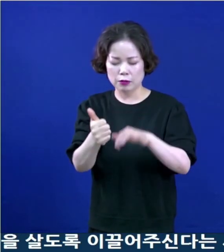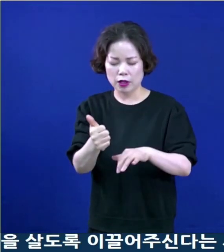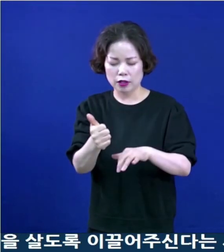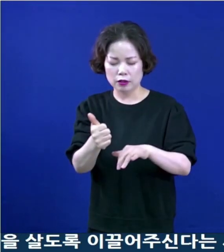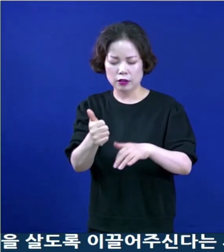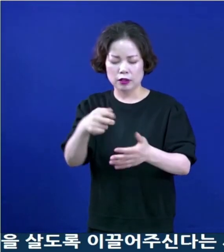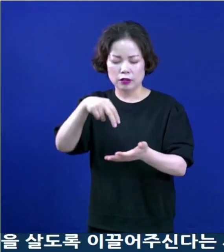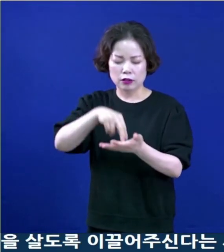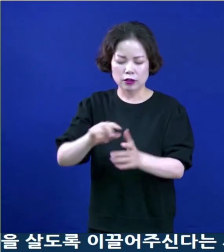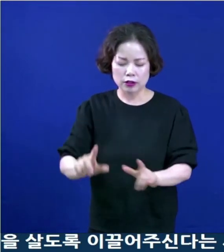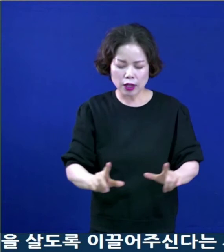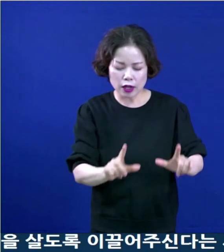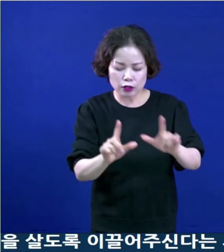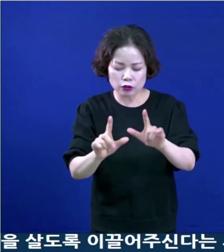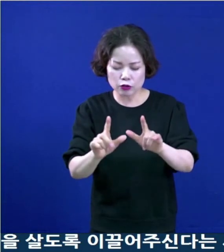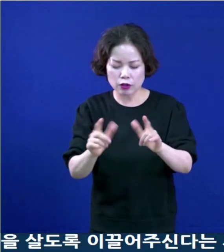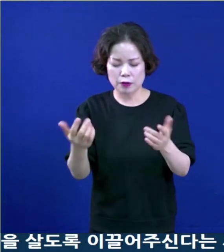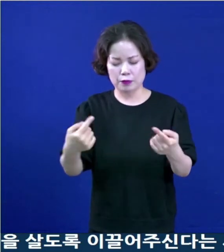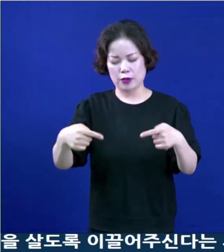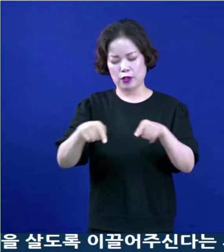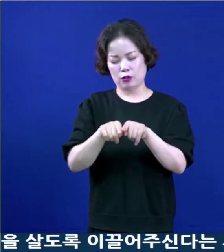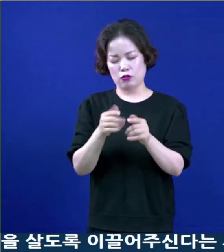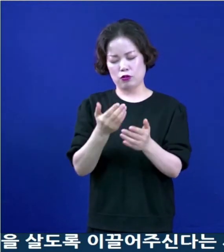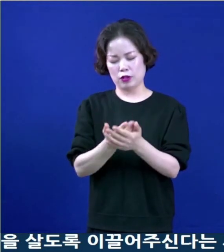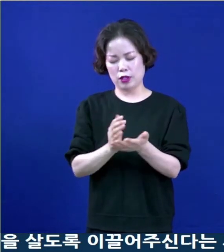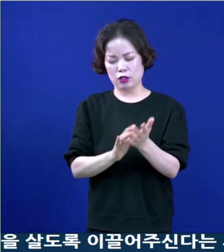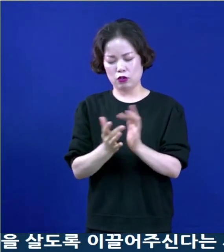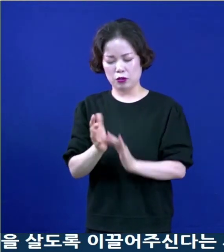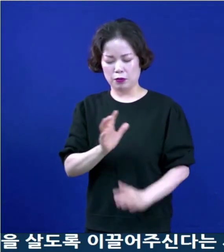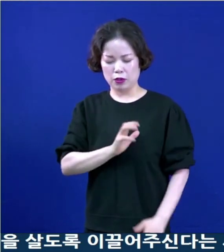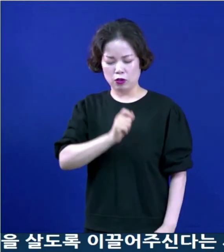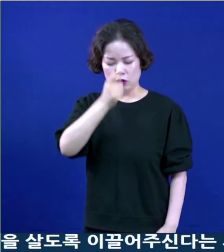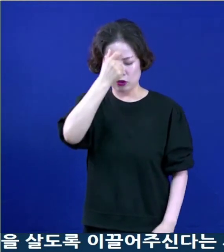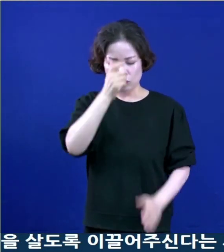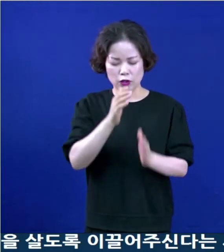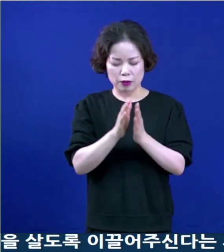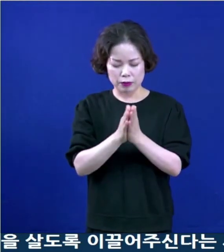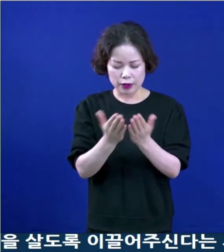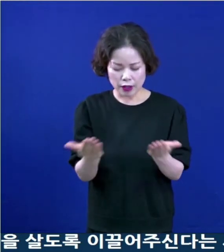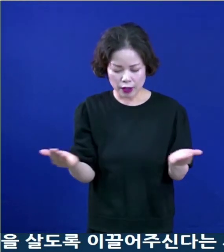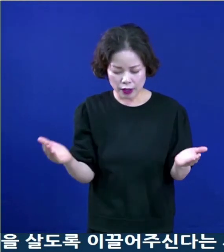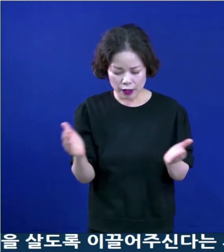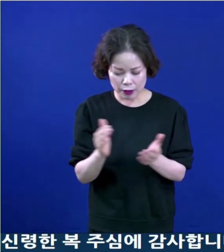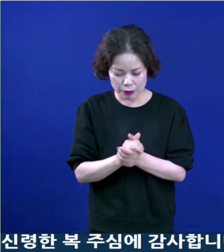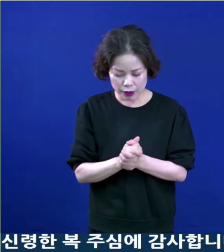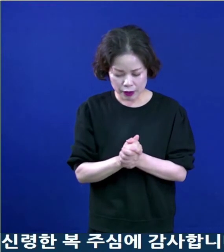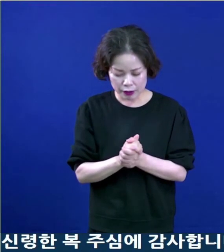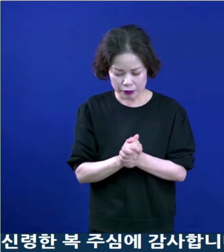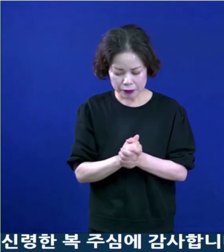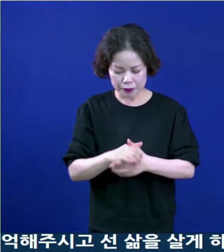수 있도록 역사하여 주시옵소서. 예수님 이름으로 기도하옵나이다. 아멘.